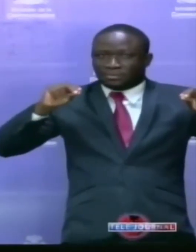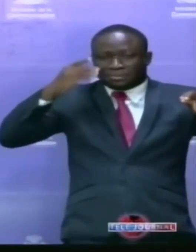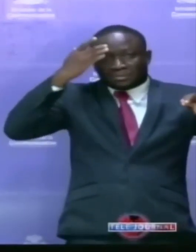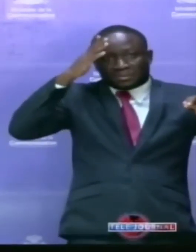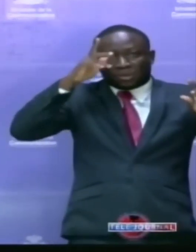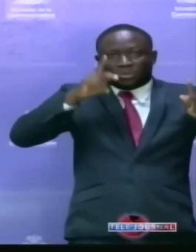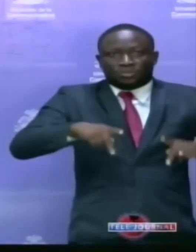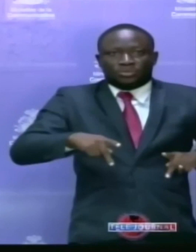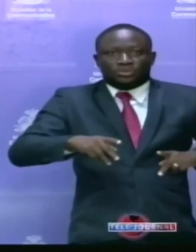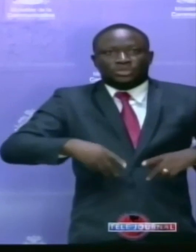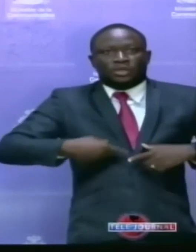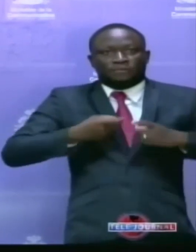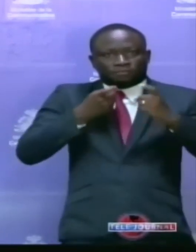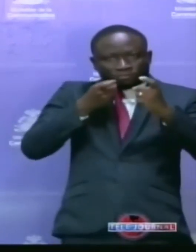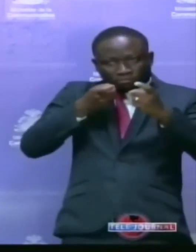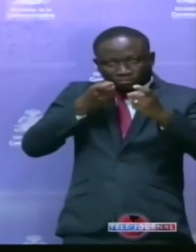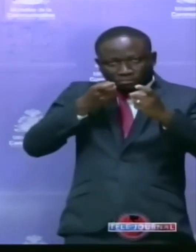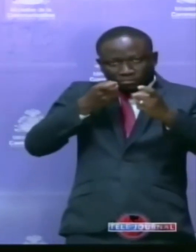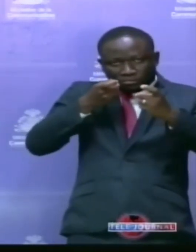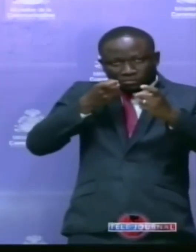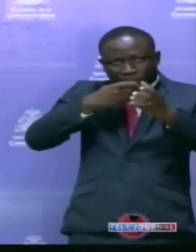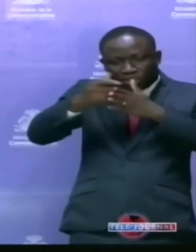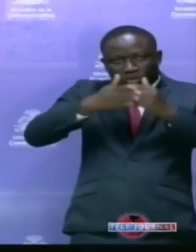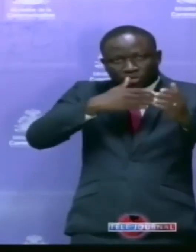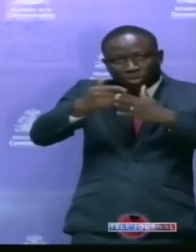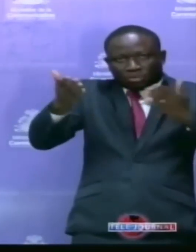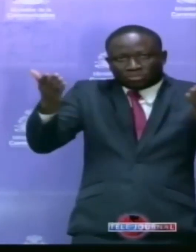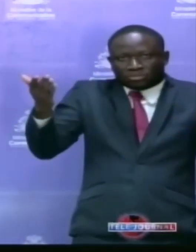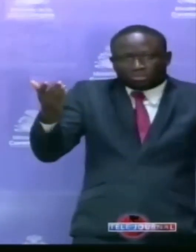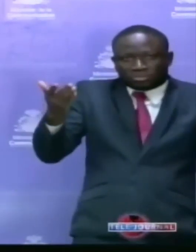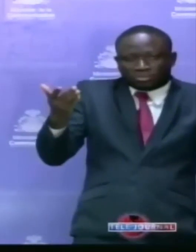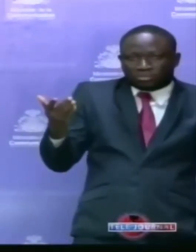ni monde qui a des amis qui sont illégal, qui est illégal.